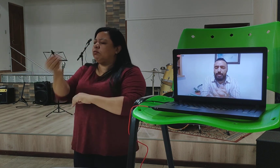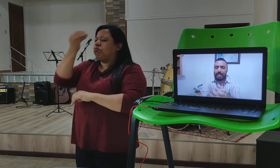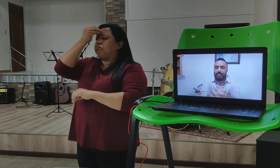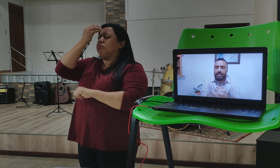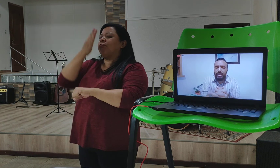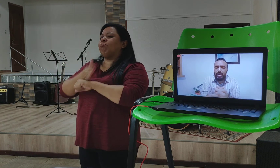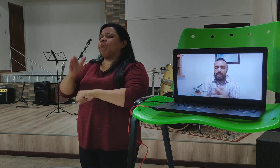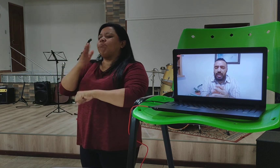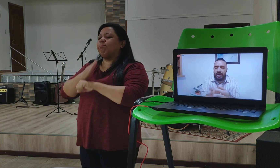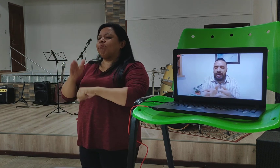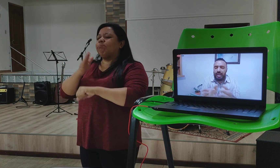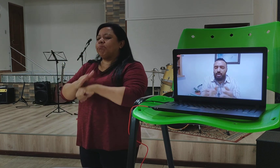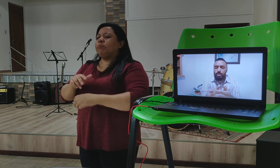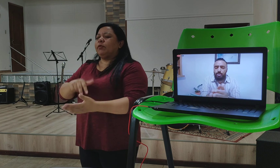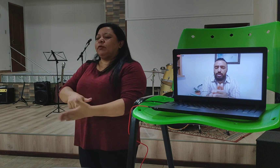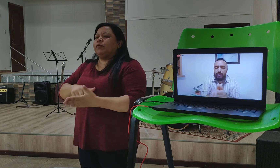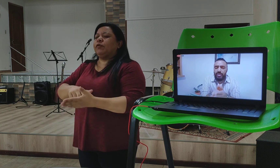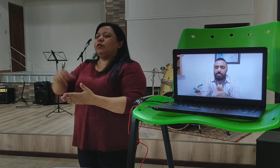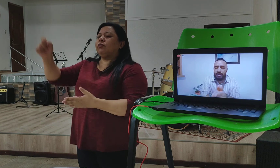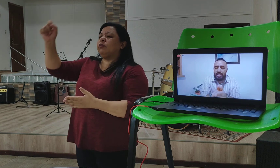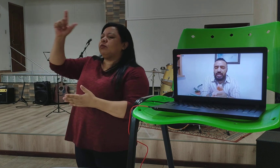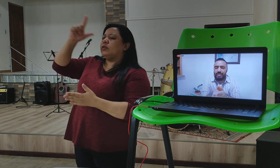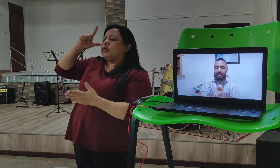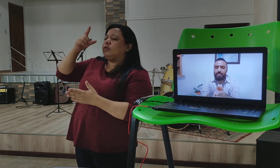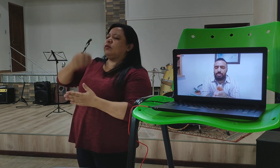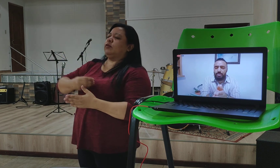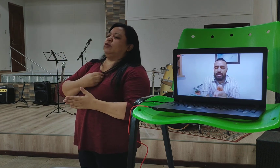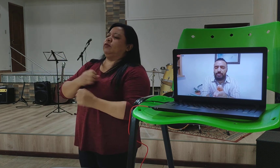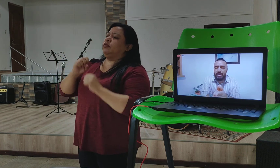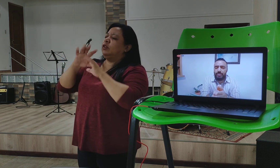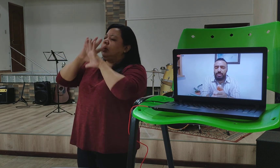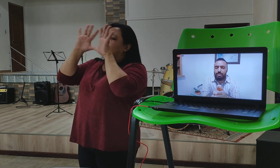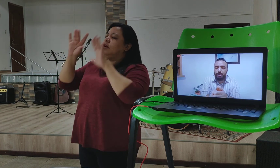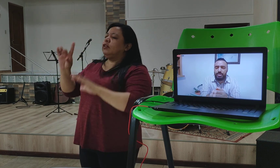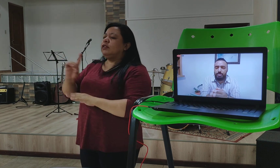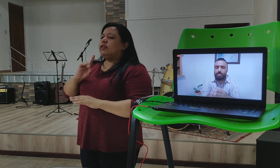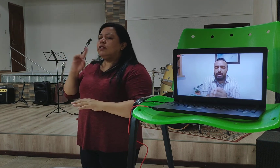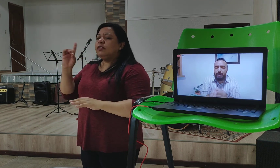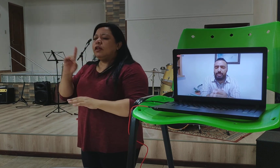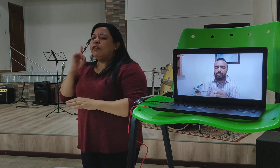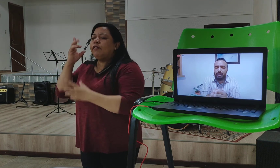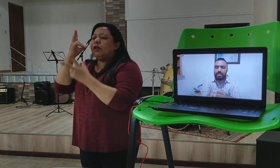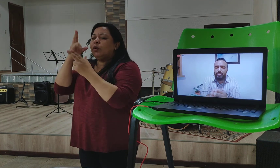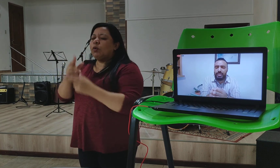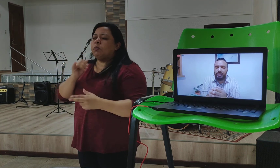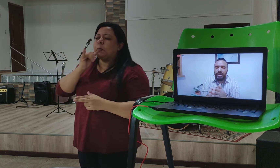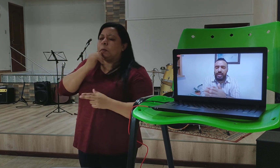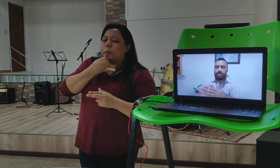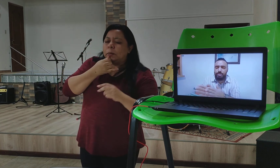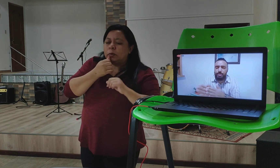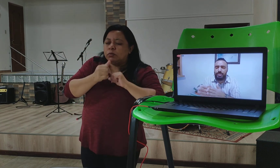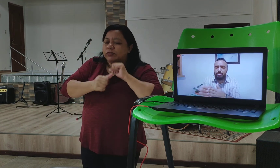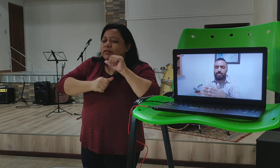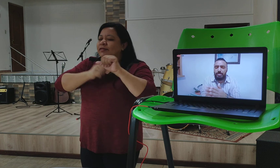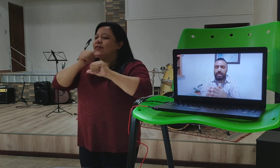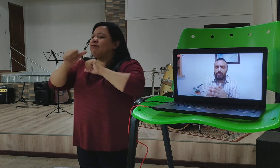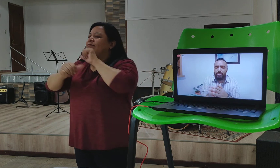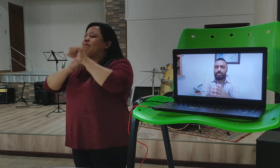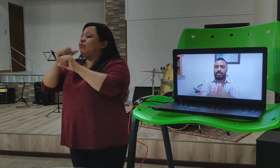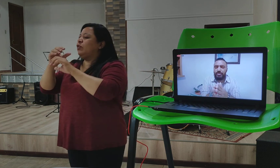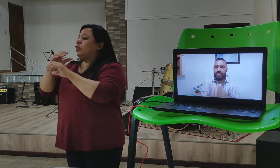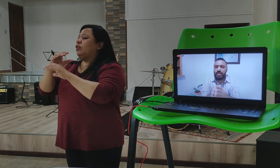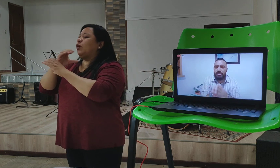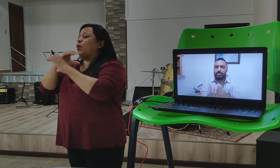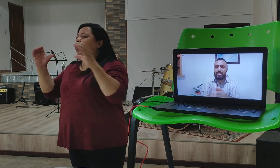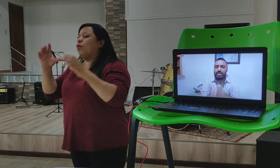da Tua Palavra, que à luz do que vimos aqui na vida do Teu servo Davi, nós possamos olhar para as nossas vidas e nós possamos também, ó